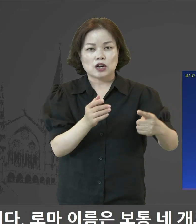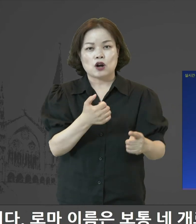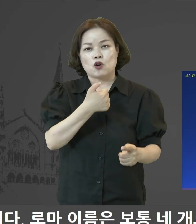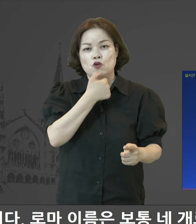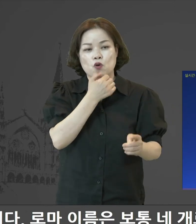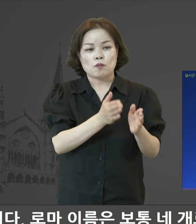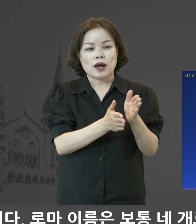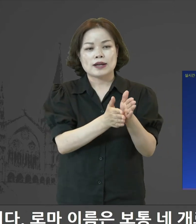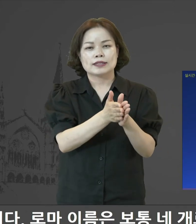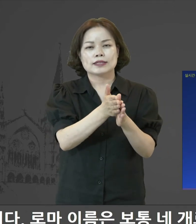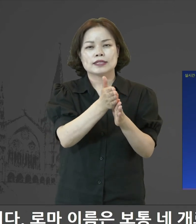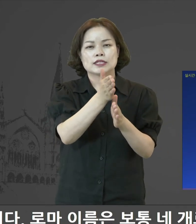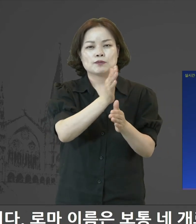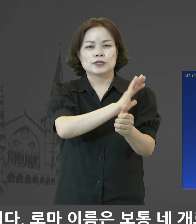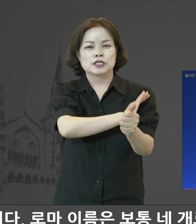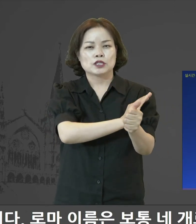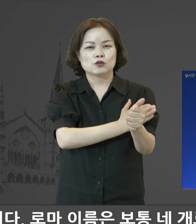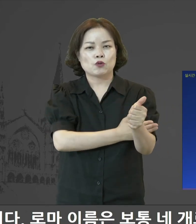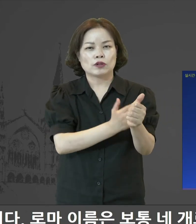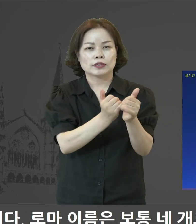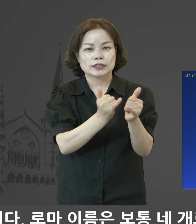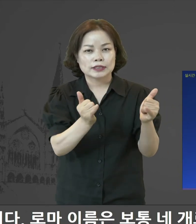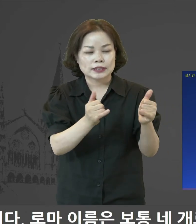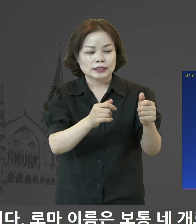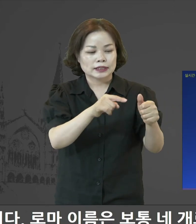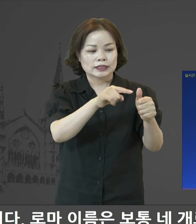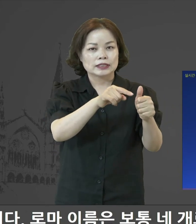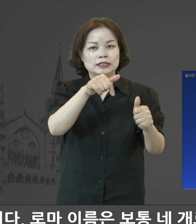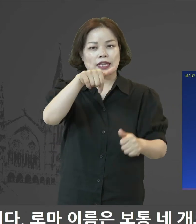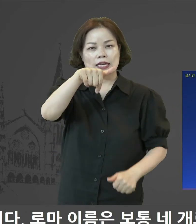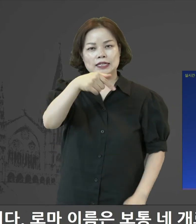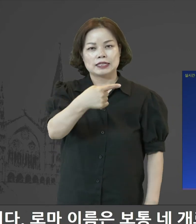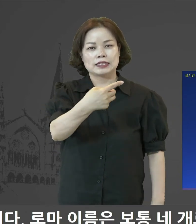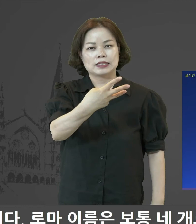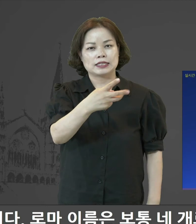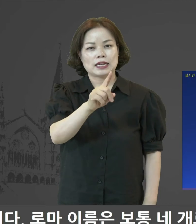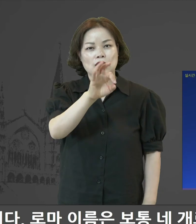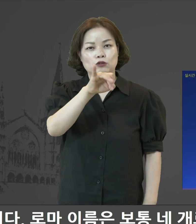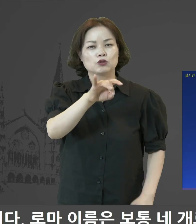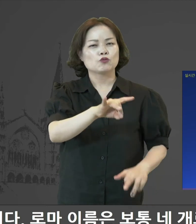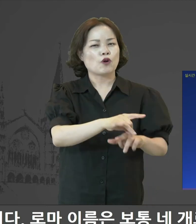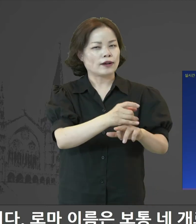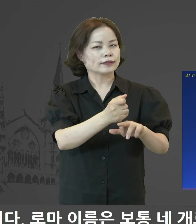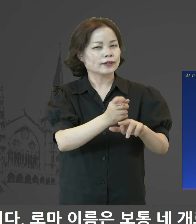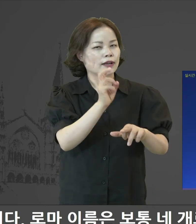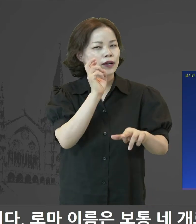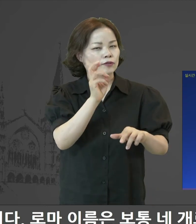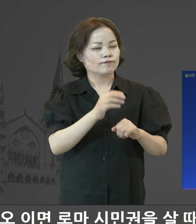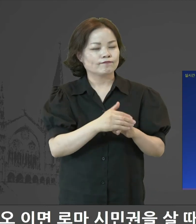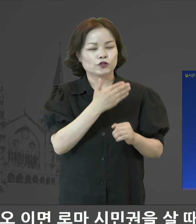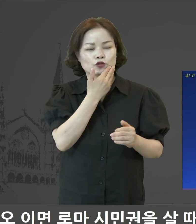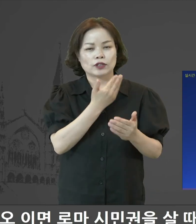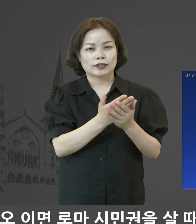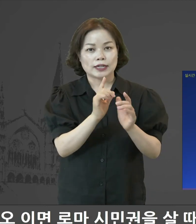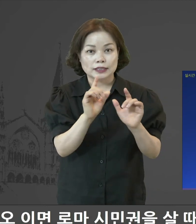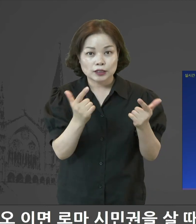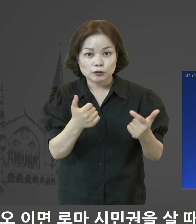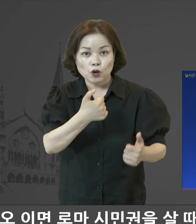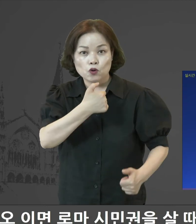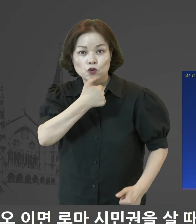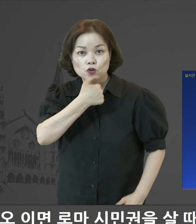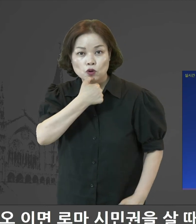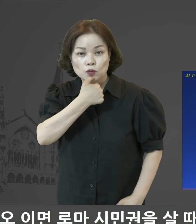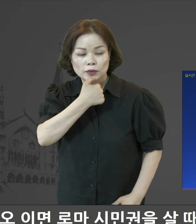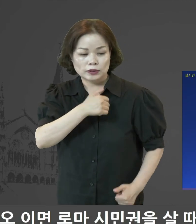살 때 그때 황제가 글라우디오 황제였다, 뭐 이런 뜻일 가능성이 많이 있습니다. 뭐 이렇게 중요한 건 아닌데, 로마 이